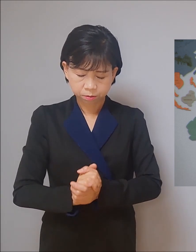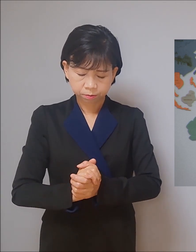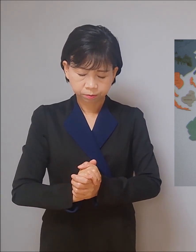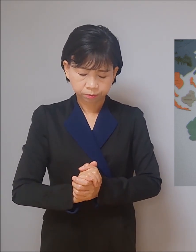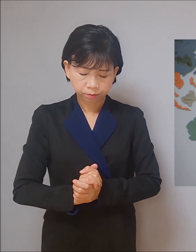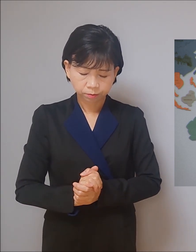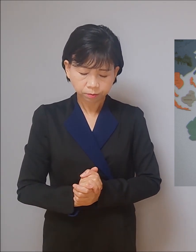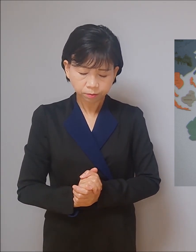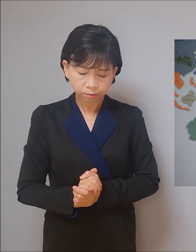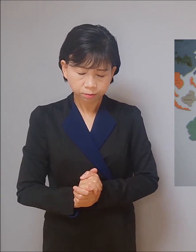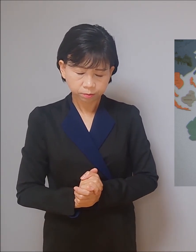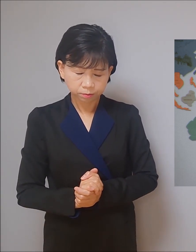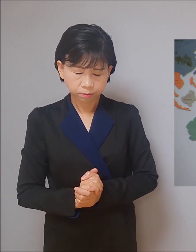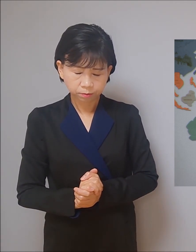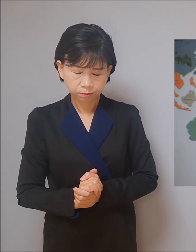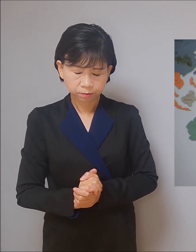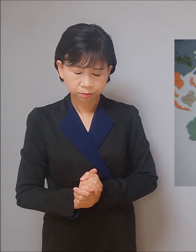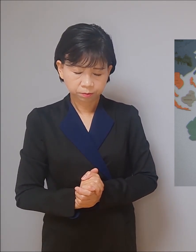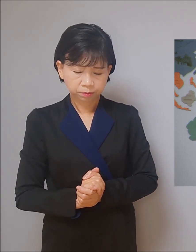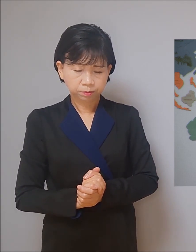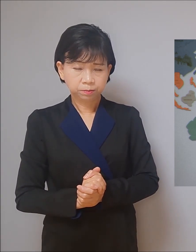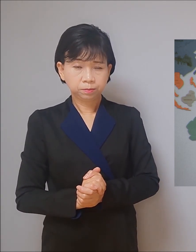기도드립니다. 아멘.